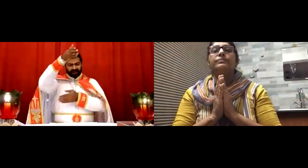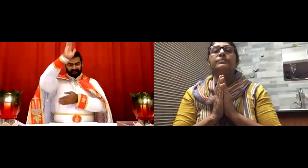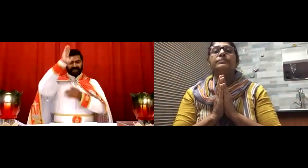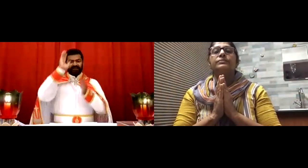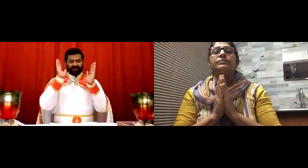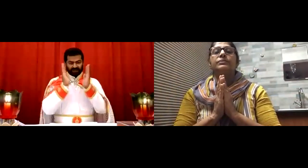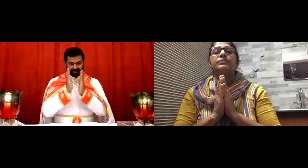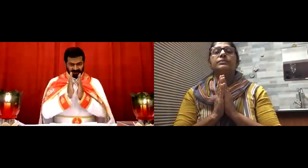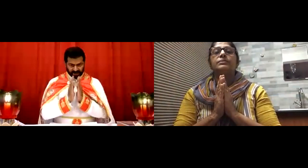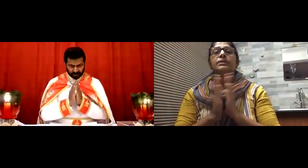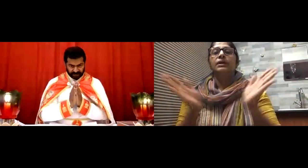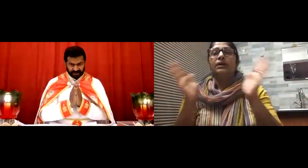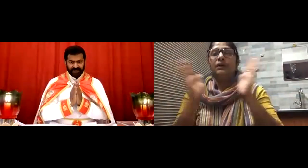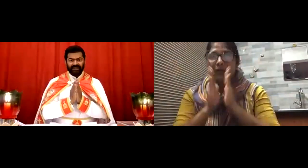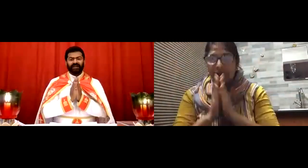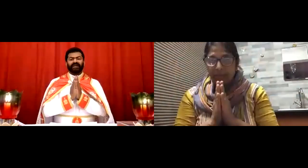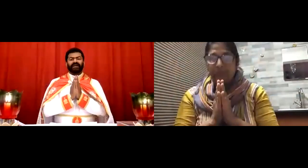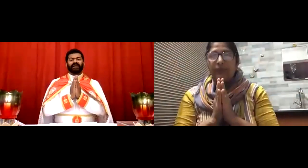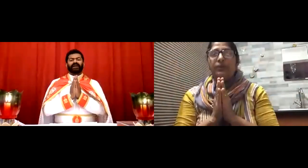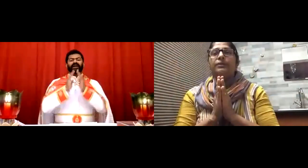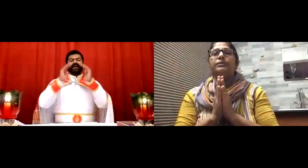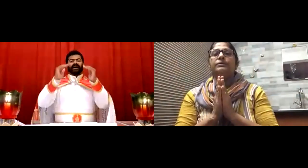അത്യുന്നതങ്ങളിൽ ദൈവത്തിന് സ്തുതി,